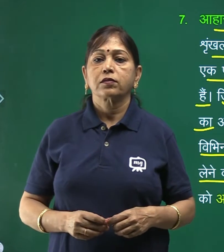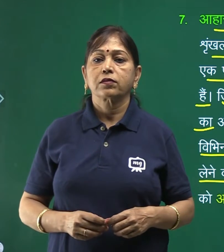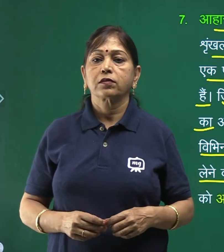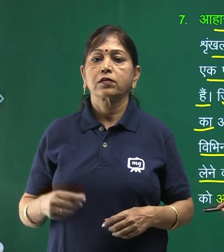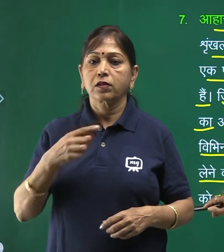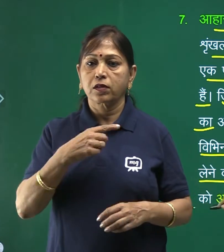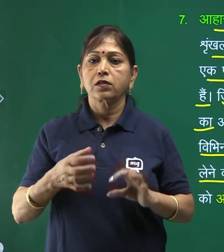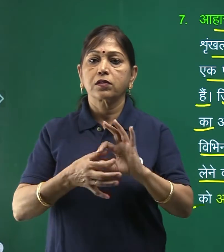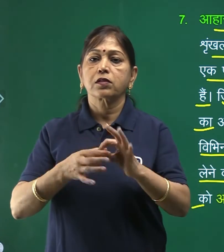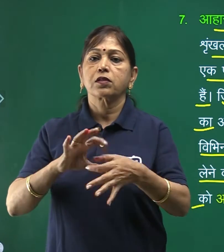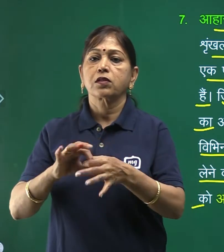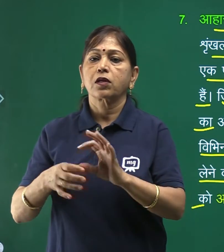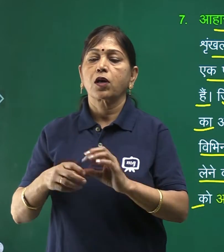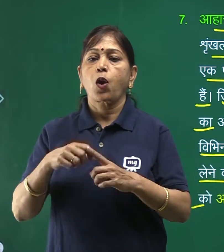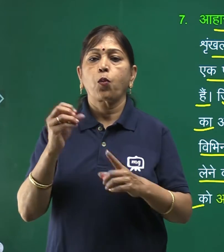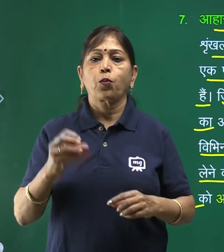इस श्रृंखला को